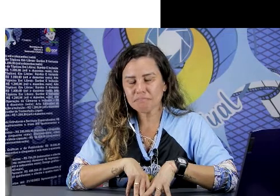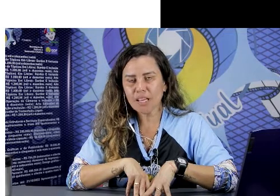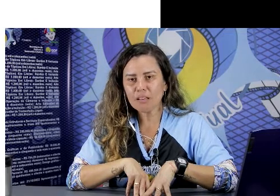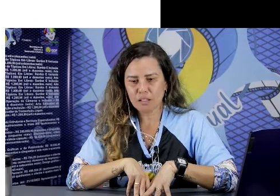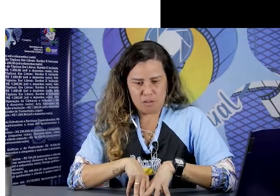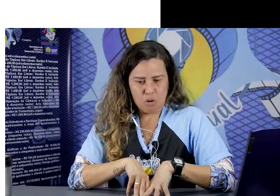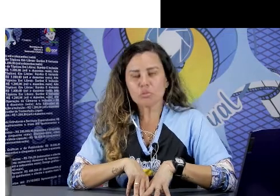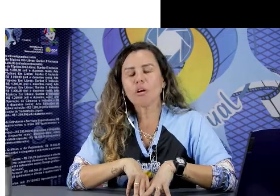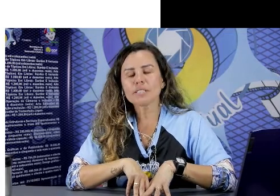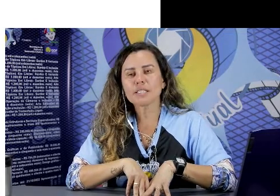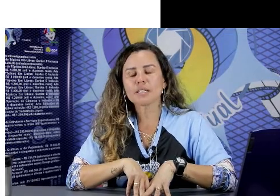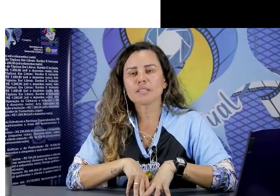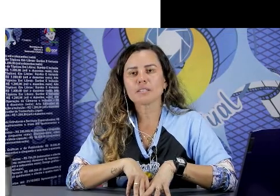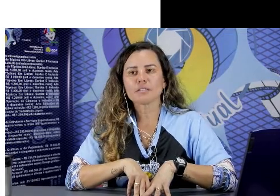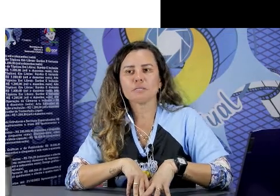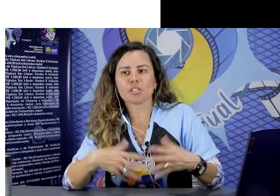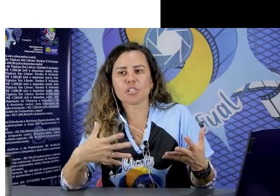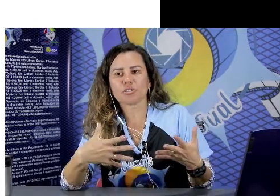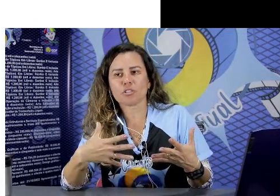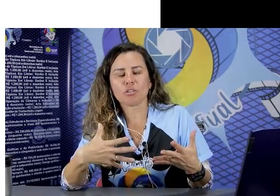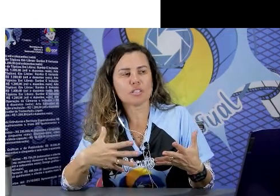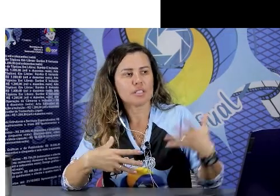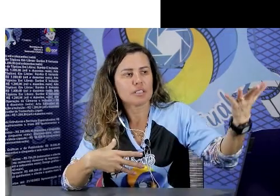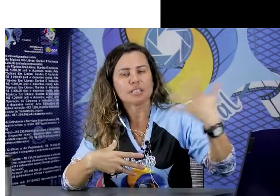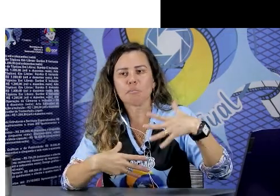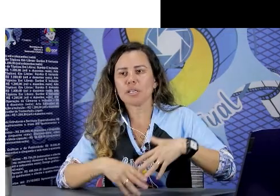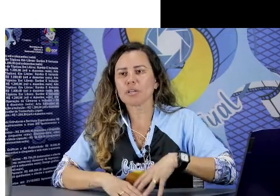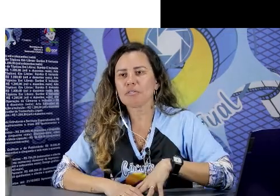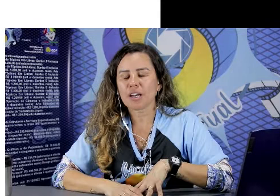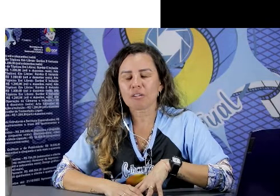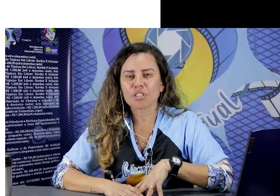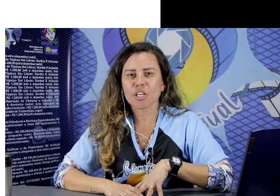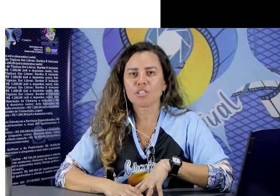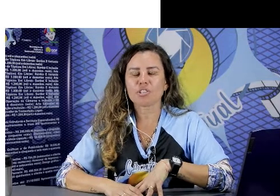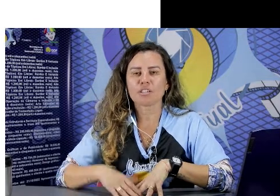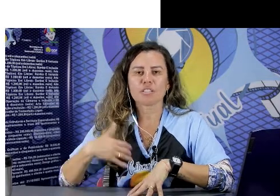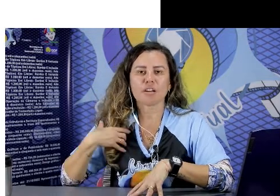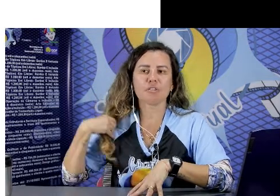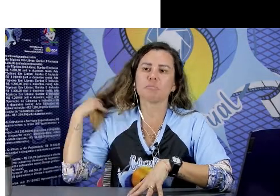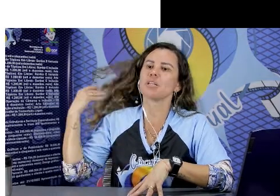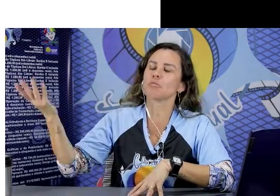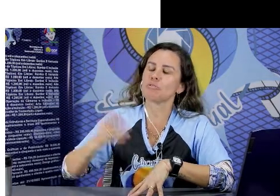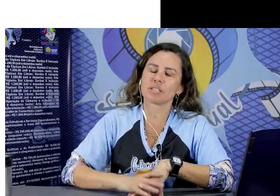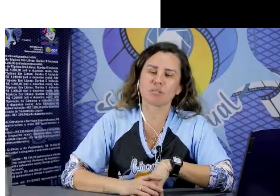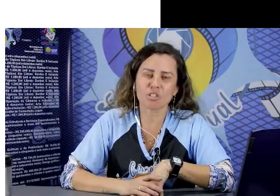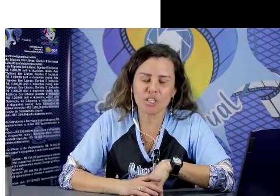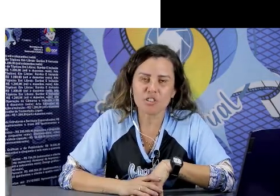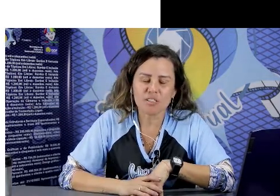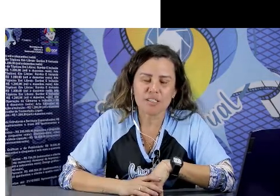né? Como nós aqui, imaginem só, se a mãe não quer falar com a gente, se a família não conversa com a gente,